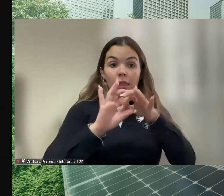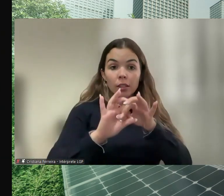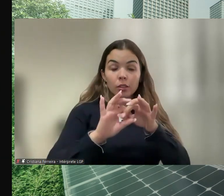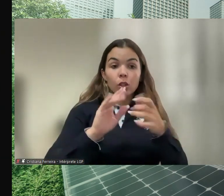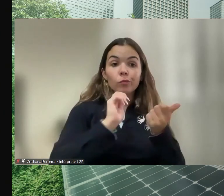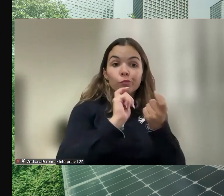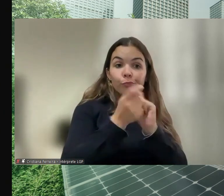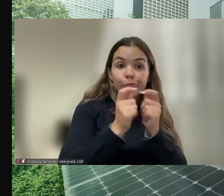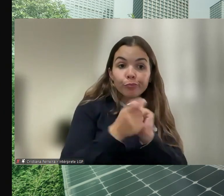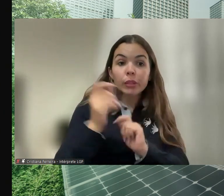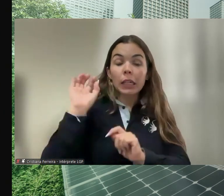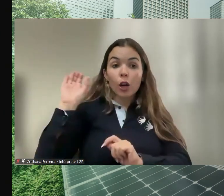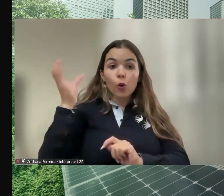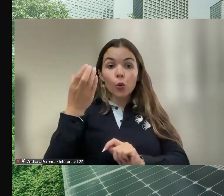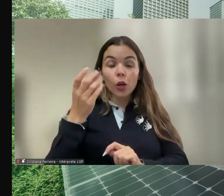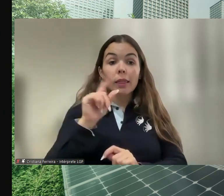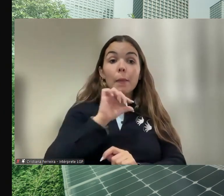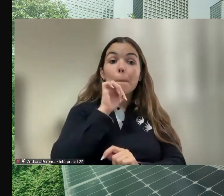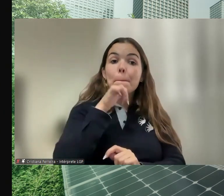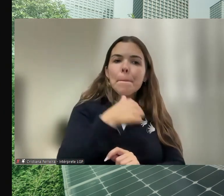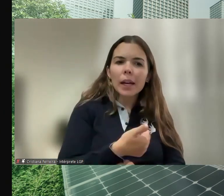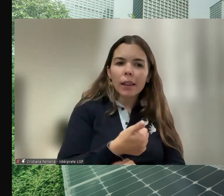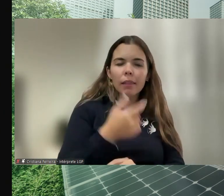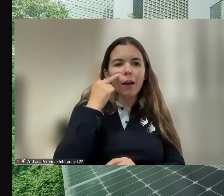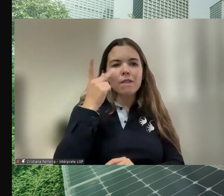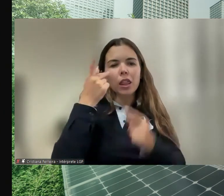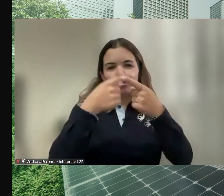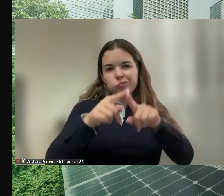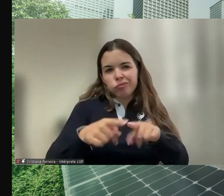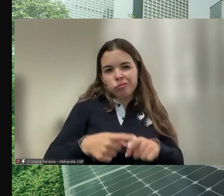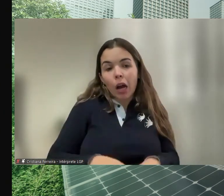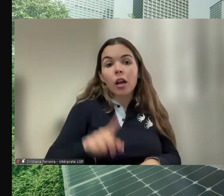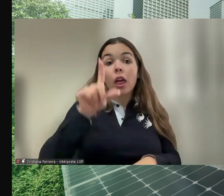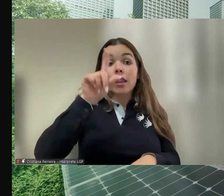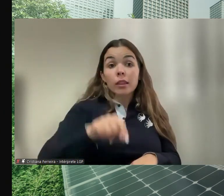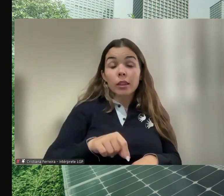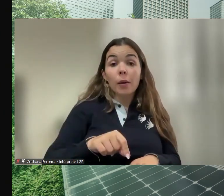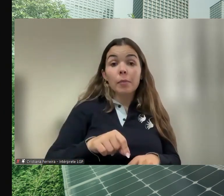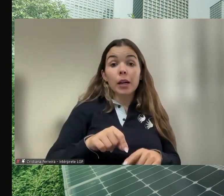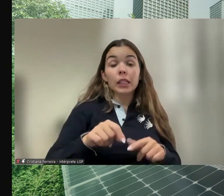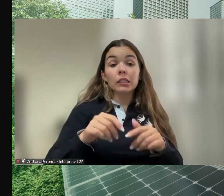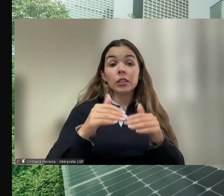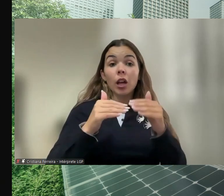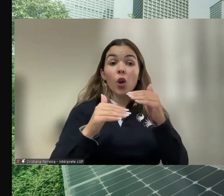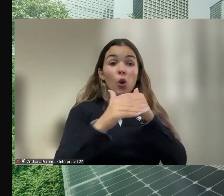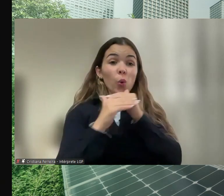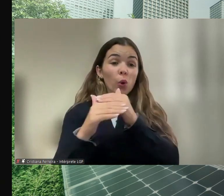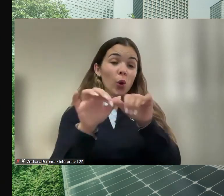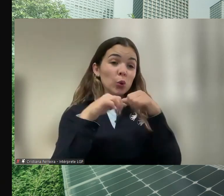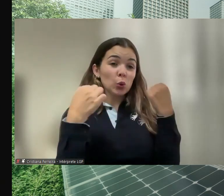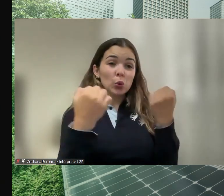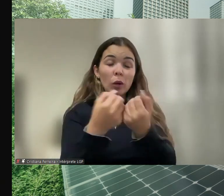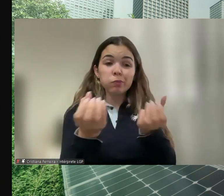alterações climáticas, a perda da biodiversidade e as crescentes desigualdades sociais, como